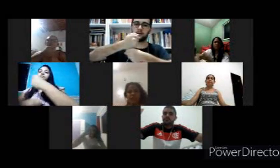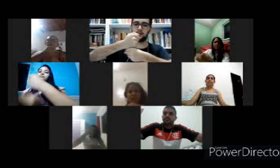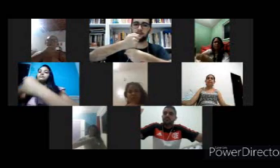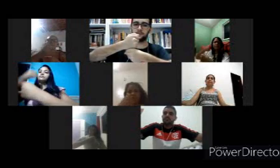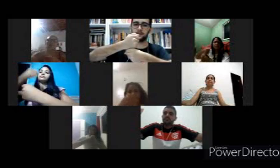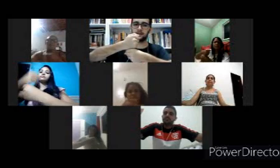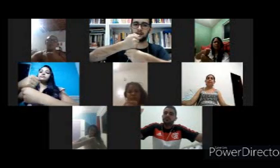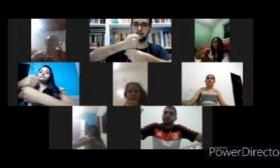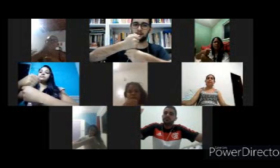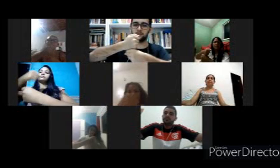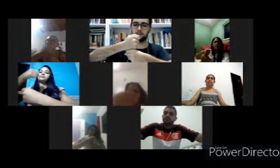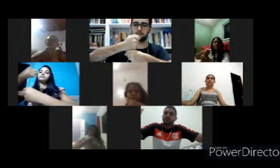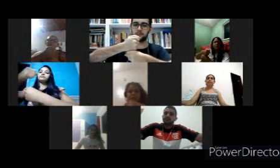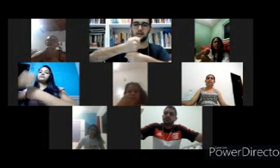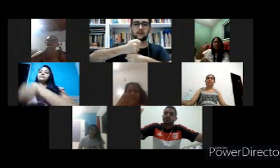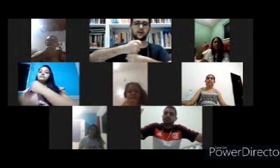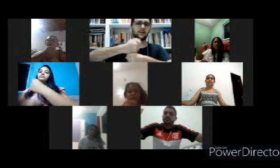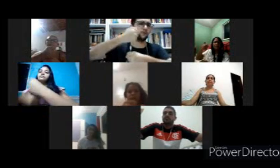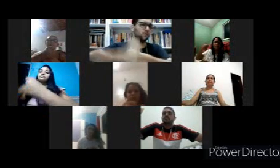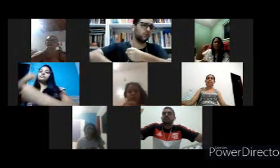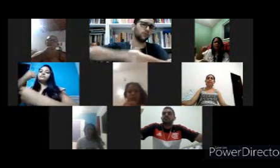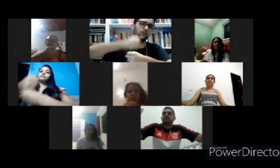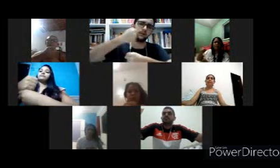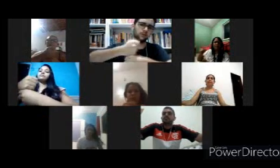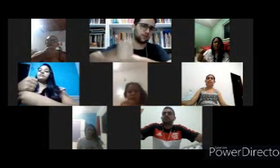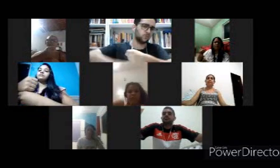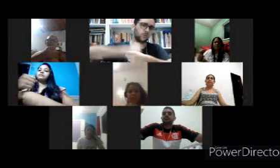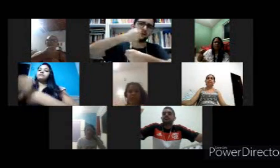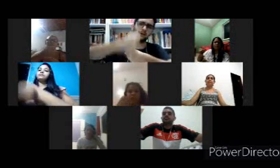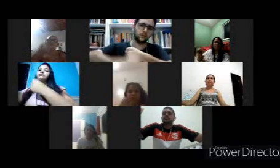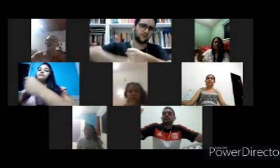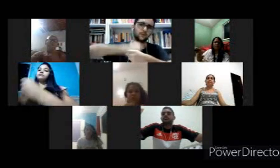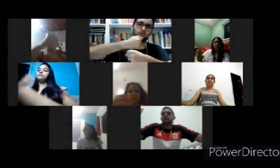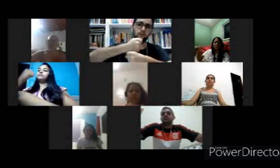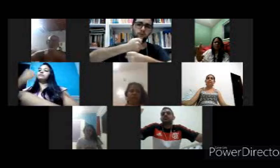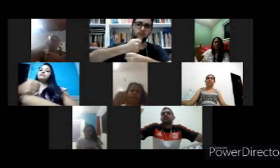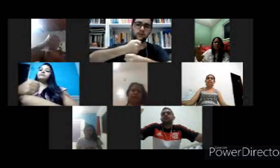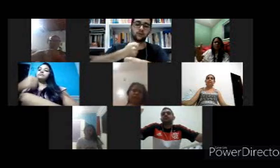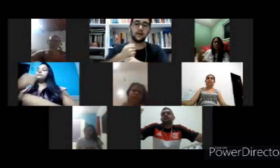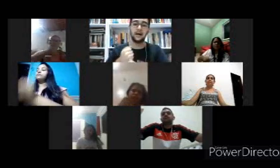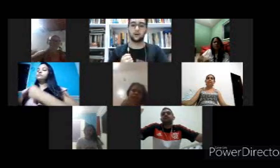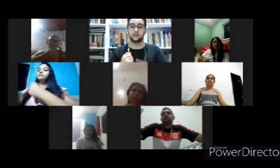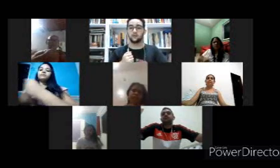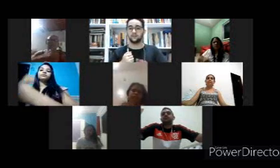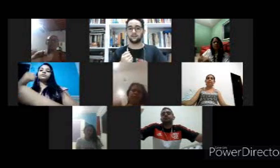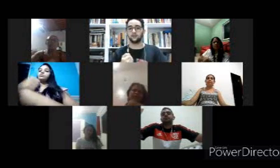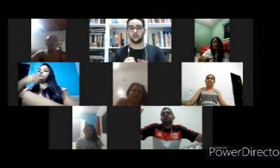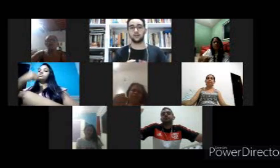dela. Ano. Se eu quero falar que foram muitos anos, aí eu dou até mais de uma volta. Foram muitos anos. Agora, se eu quiser dar destaque que